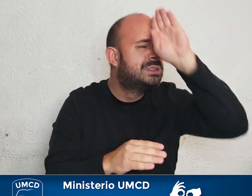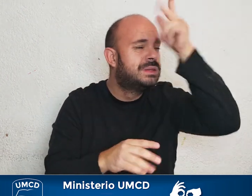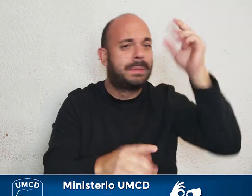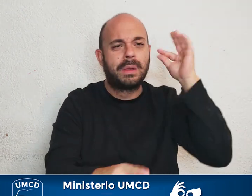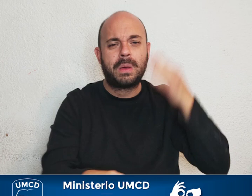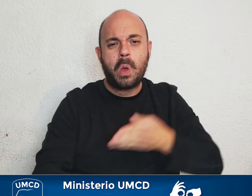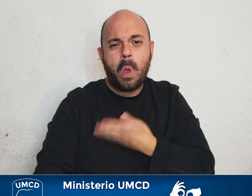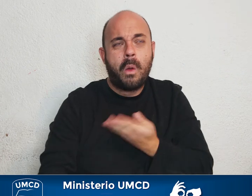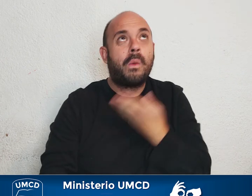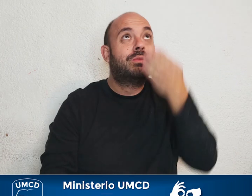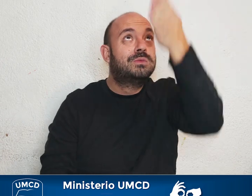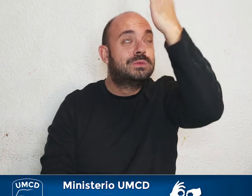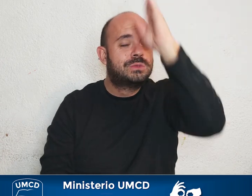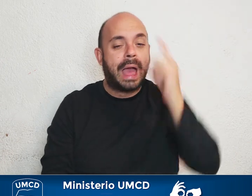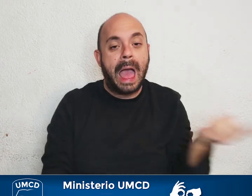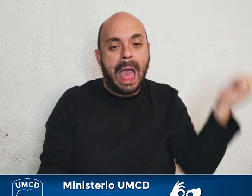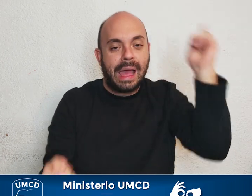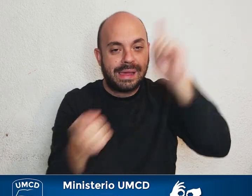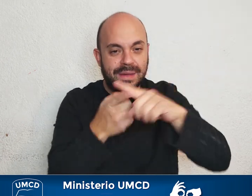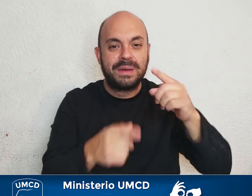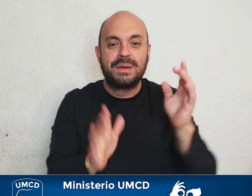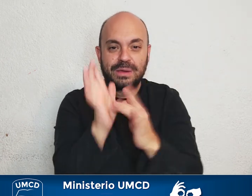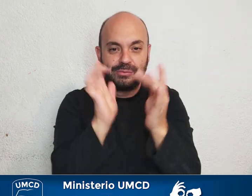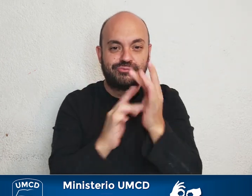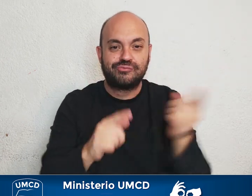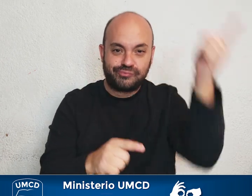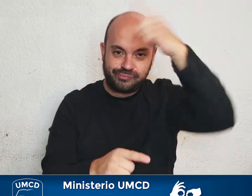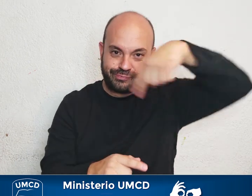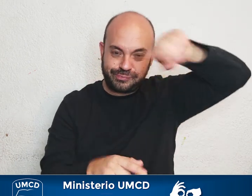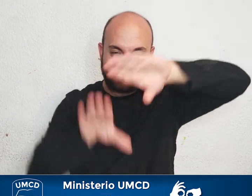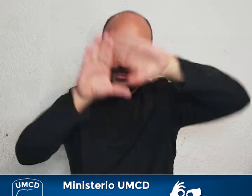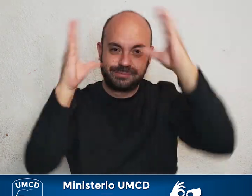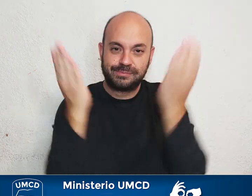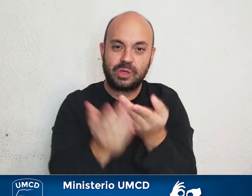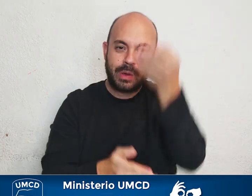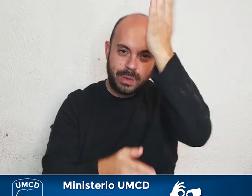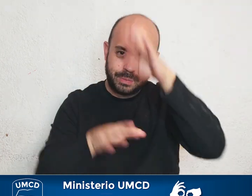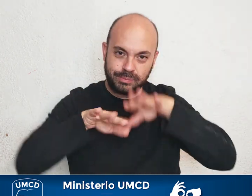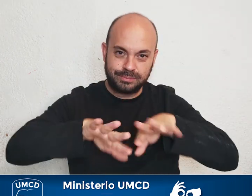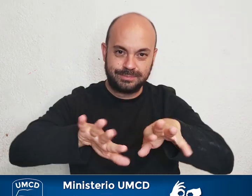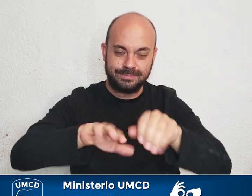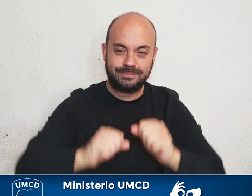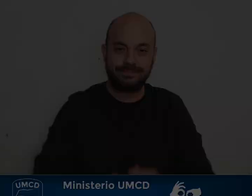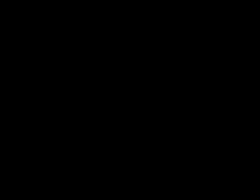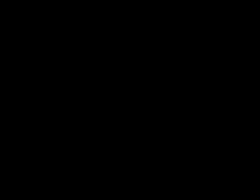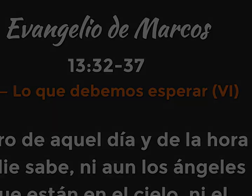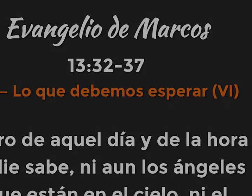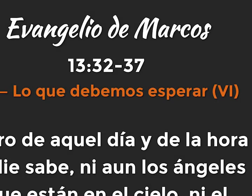cumplir su voluntad. Hasta que Él venga, nos encuentre fieles. Que Dios nos bendiga.